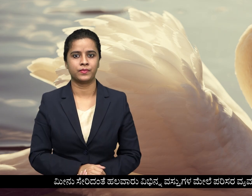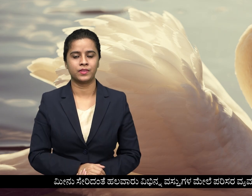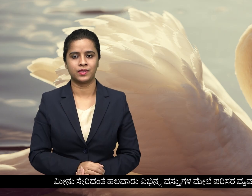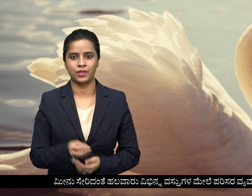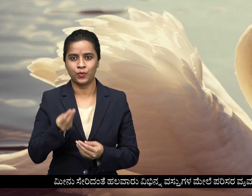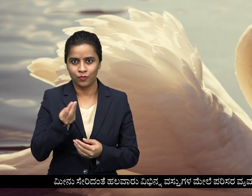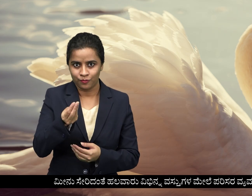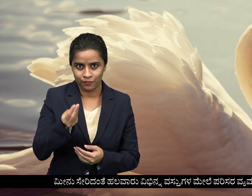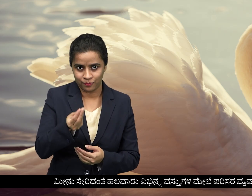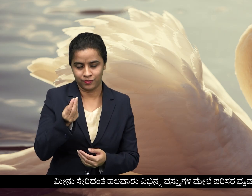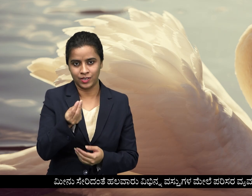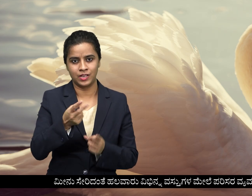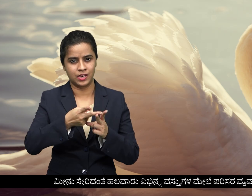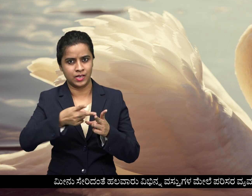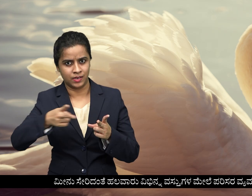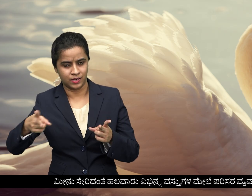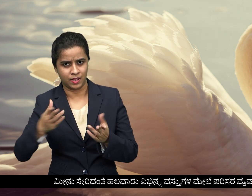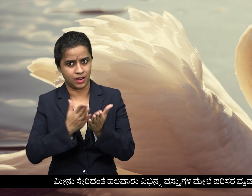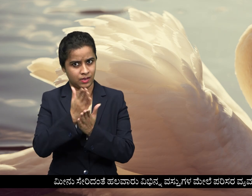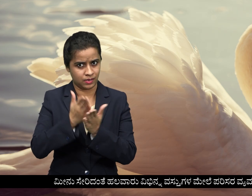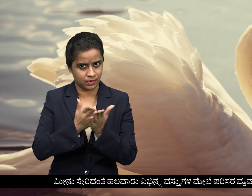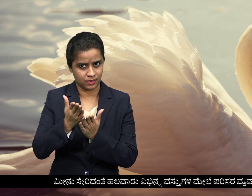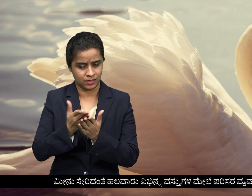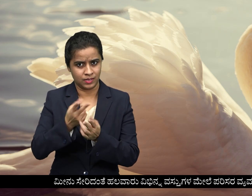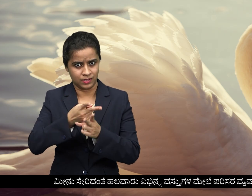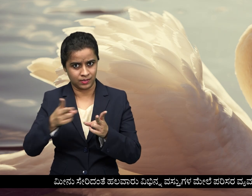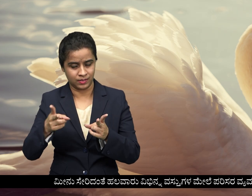ಮೀನು ಸೇರಿದಂತೆ ಹಲವಾರು ವಿಭಿನ್ನ ವಸ್ತುಗಳ ಮೇಲೆ ಪರಿಸರ ವ್ಯವಸ್ಥೆ ಆಹಾರ.